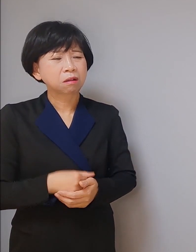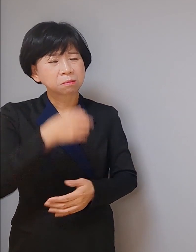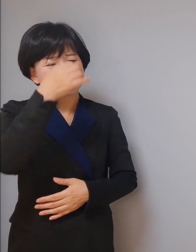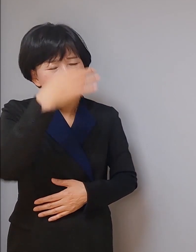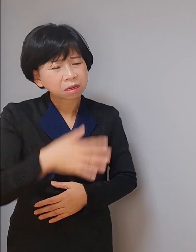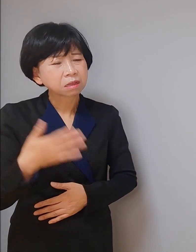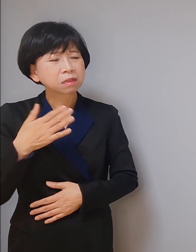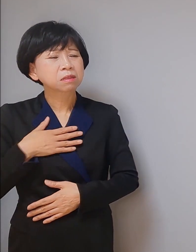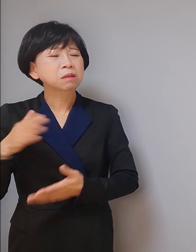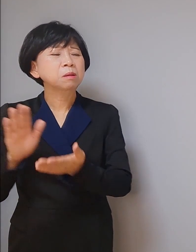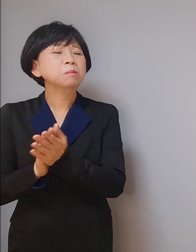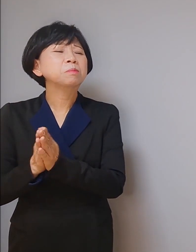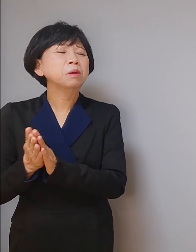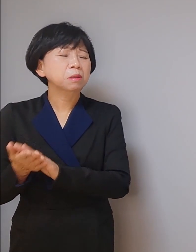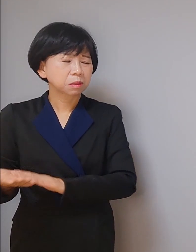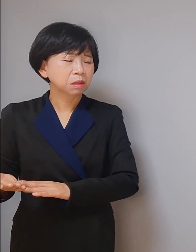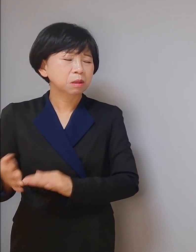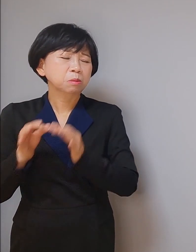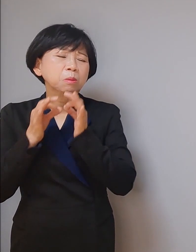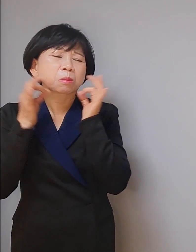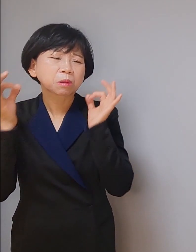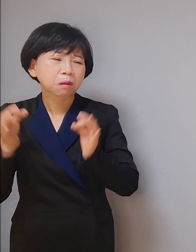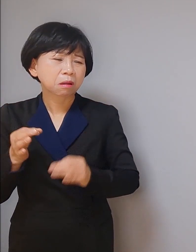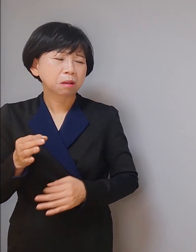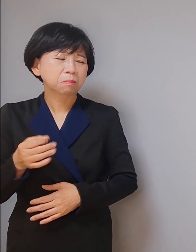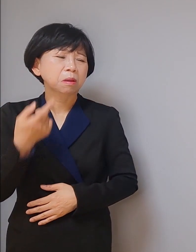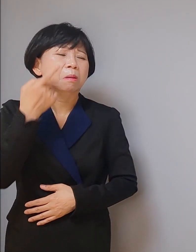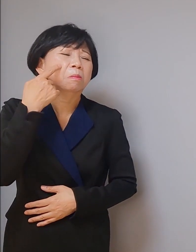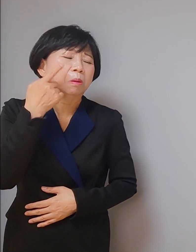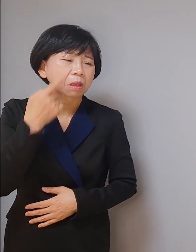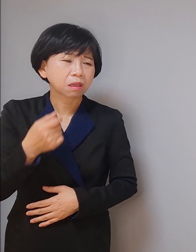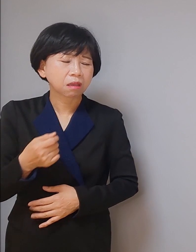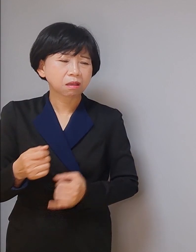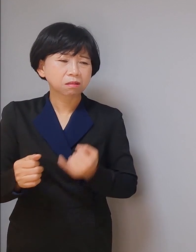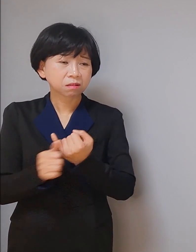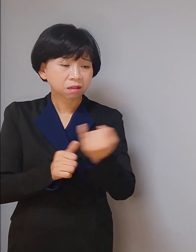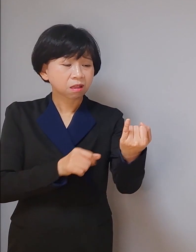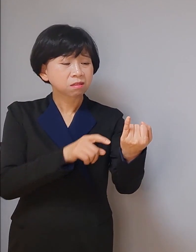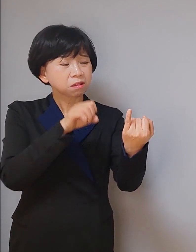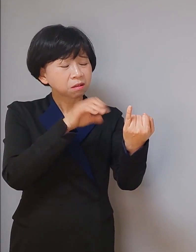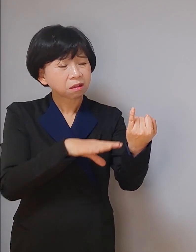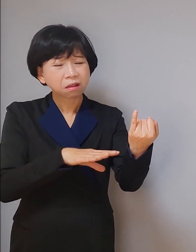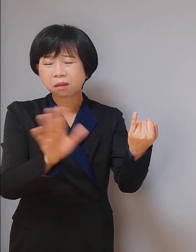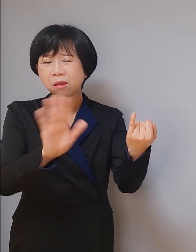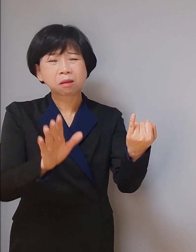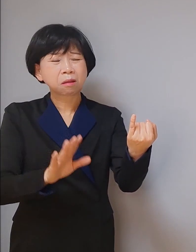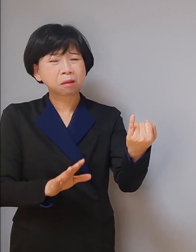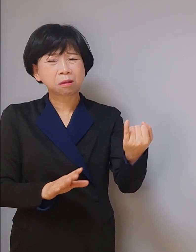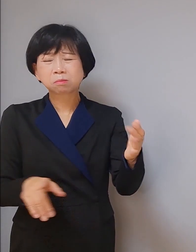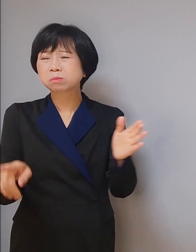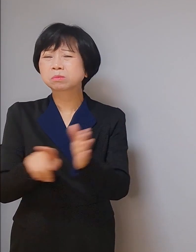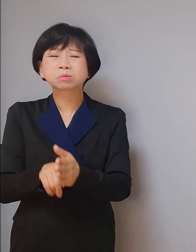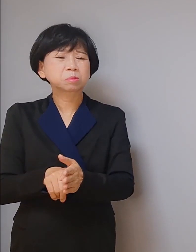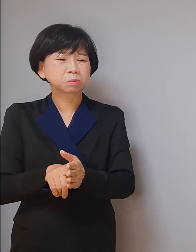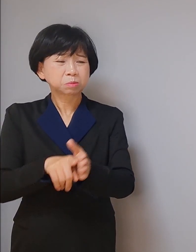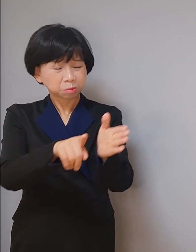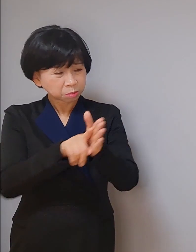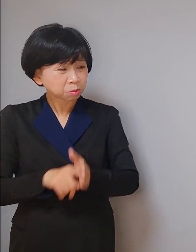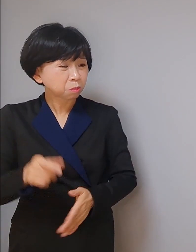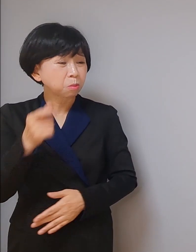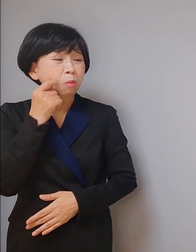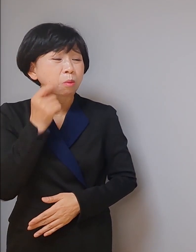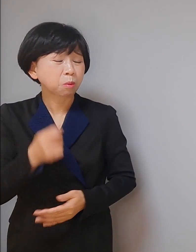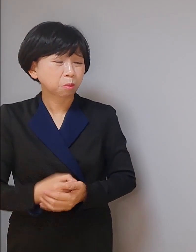변해보겠다라고 하는데 가족들이 믿겠어요? 그 아내가, 그 어린 딸이 아직도 이 아빠가